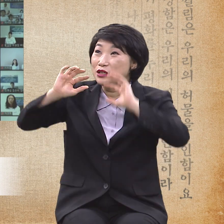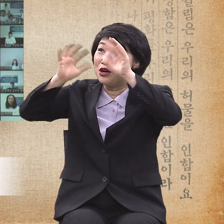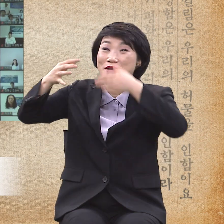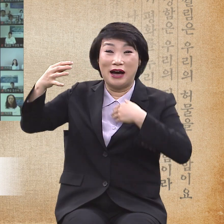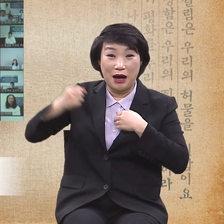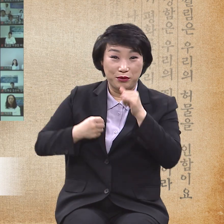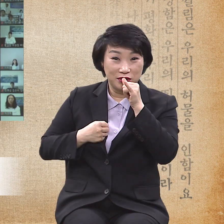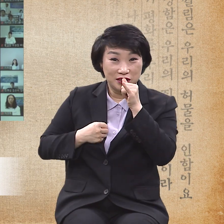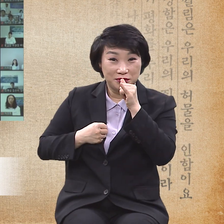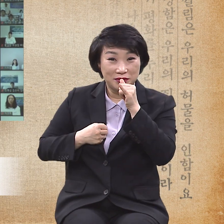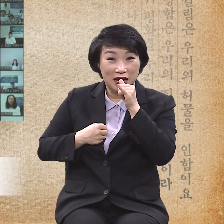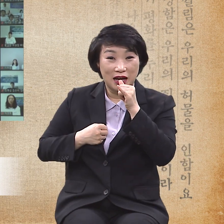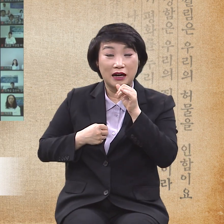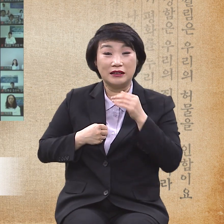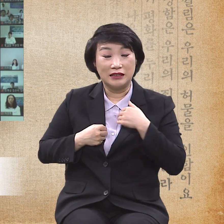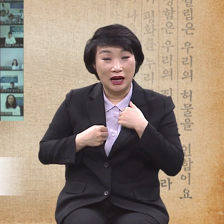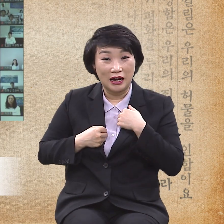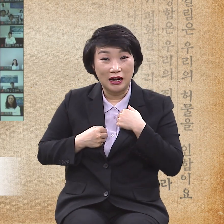가졌기 때문에